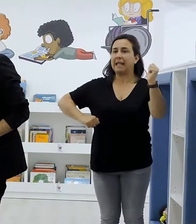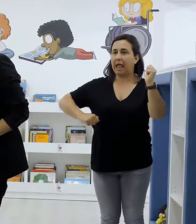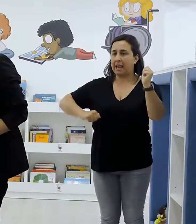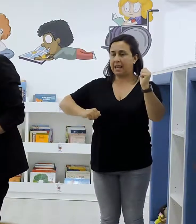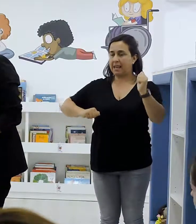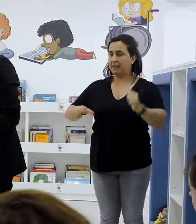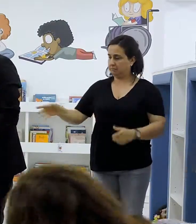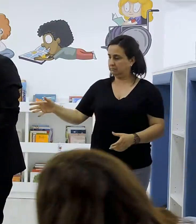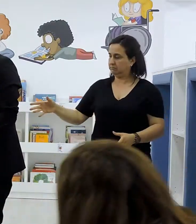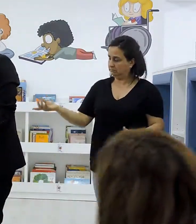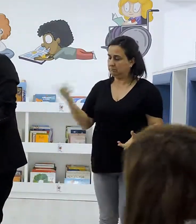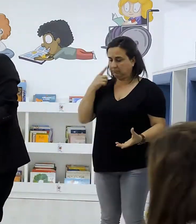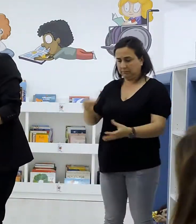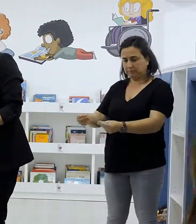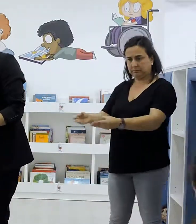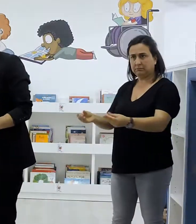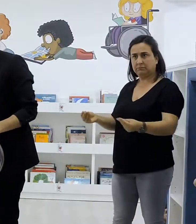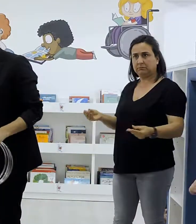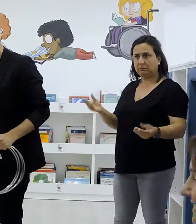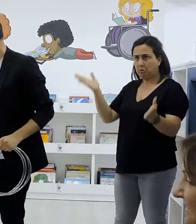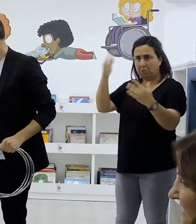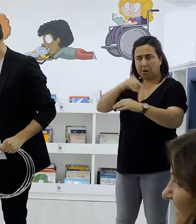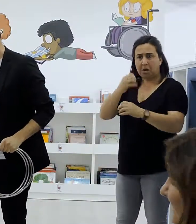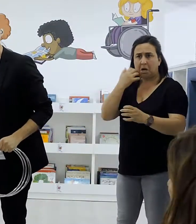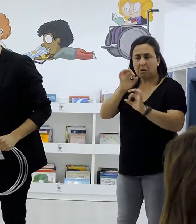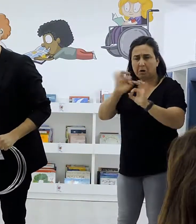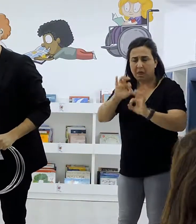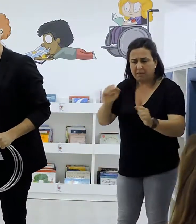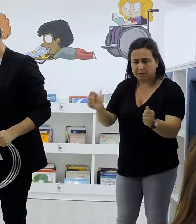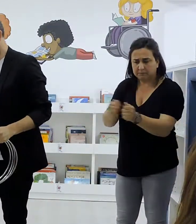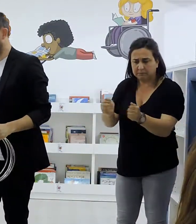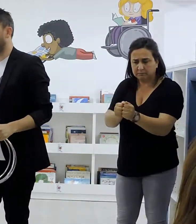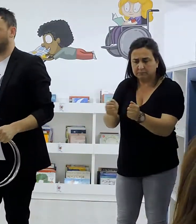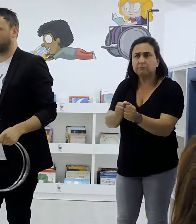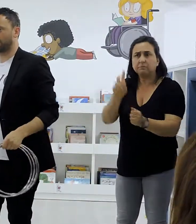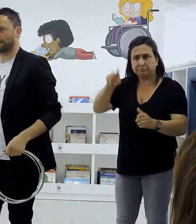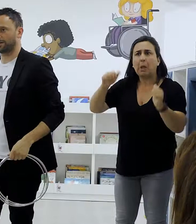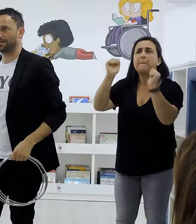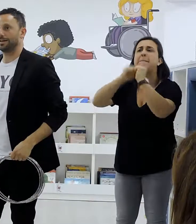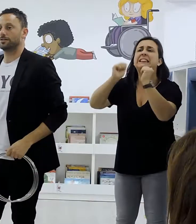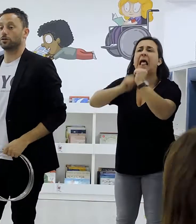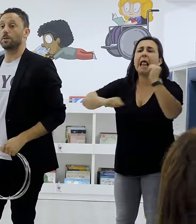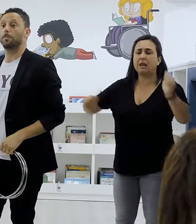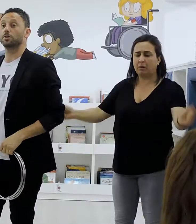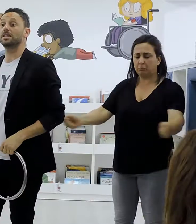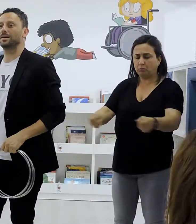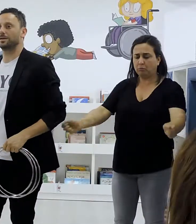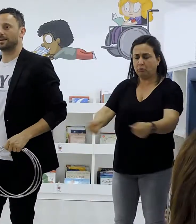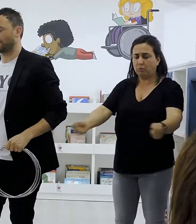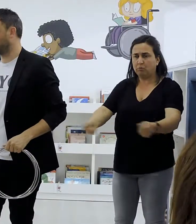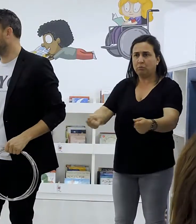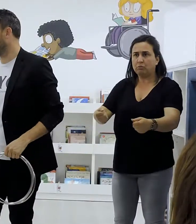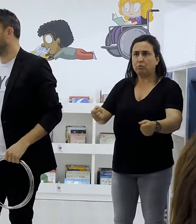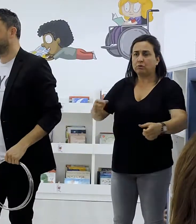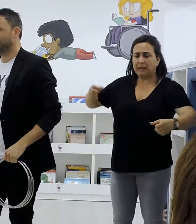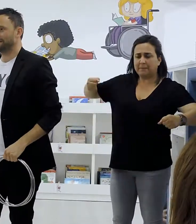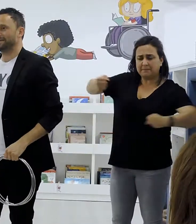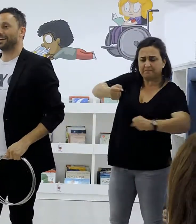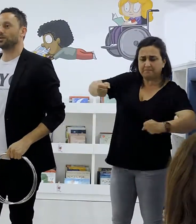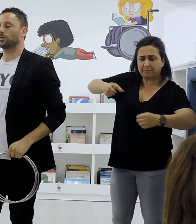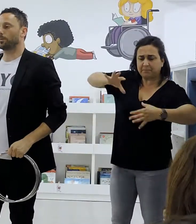Quiero que lo cojas, quiero que veas que no tiene nada raro. Puedes golpear uno con otro para que veas que son imposibles de